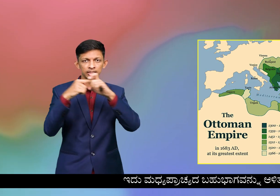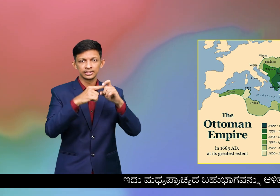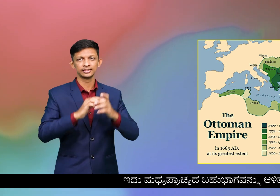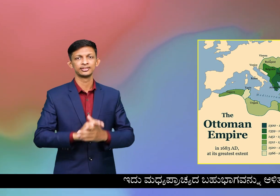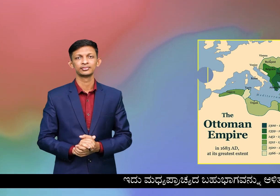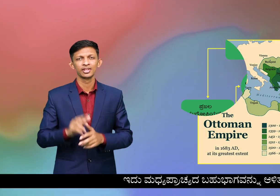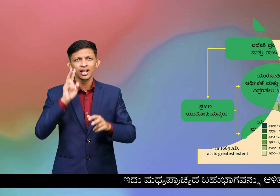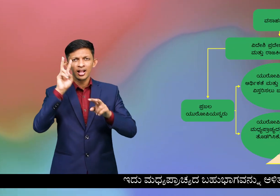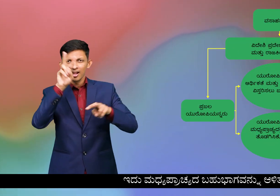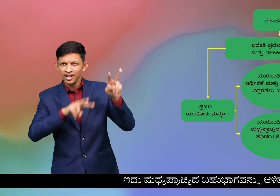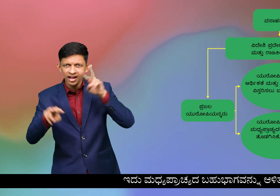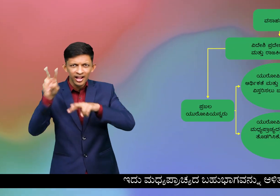ಆಳಿತು.